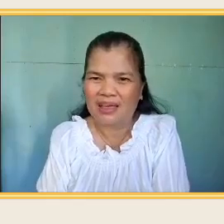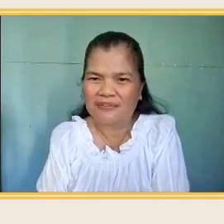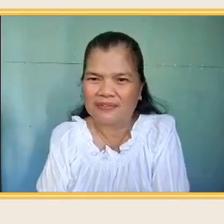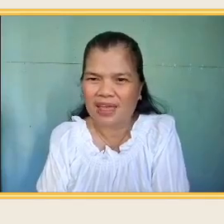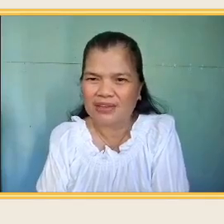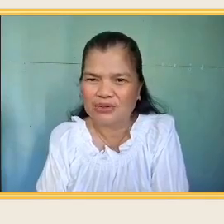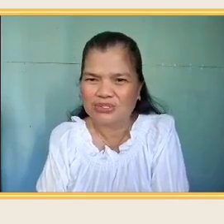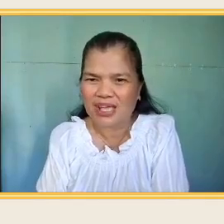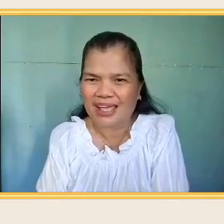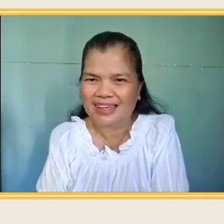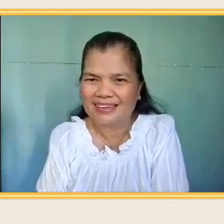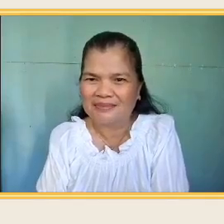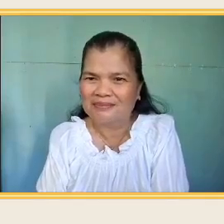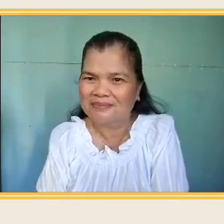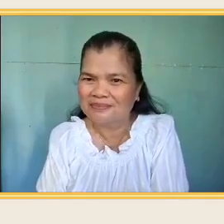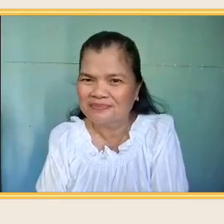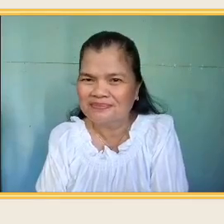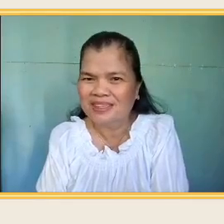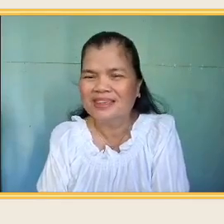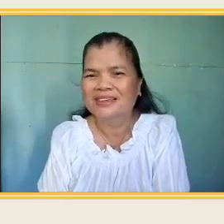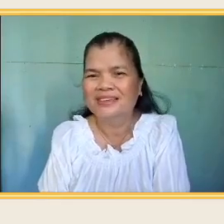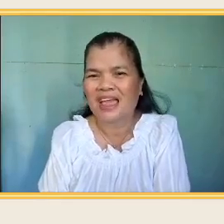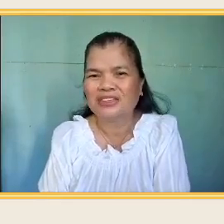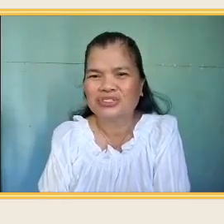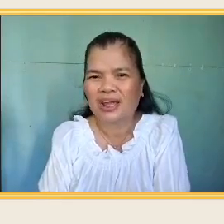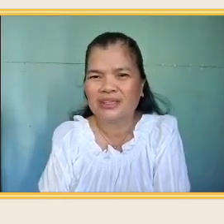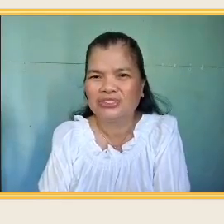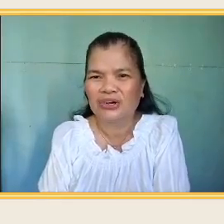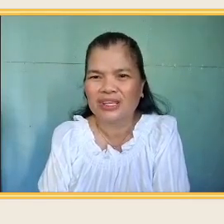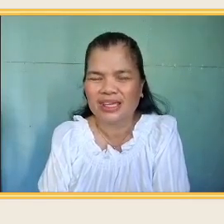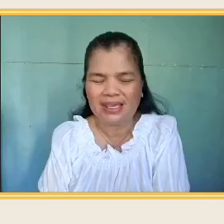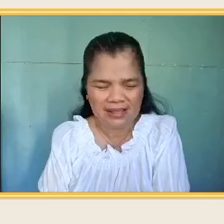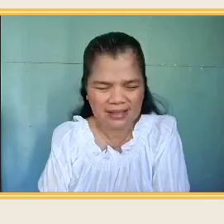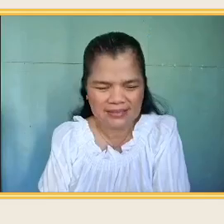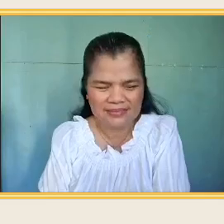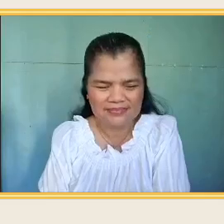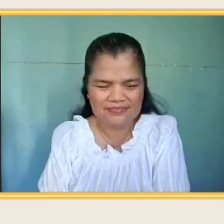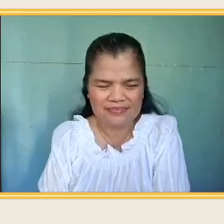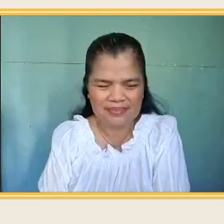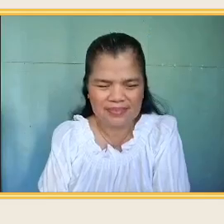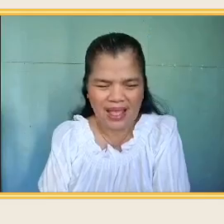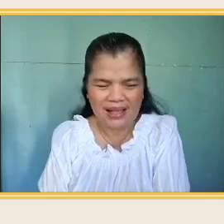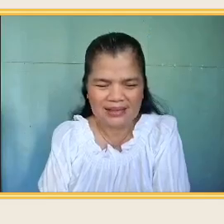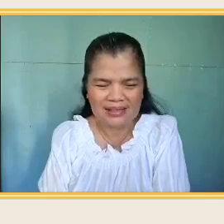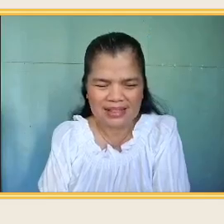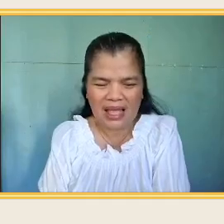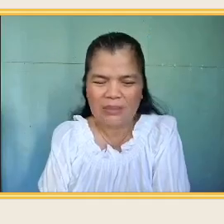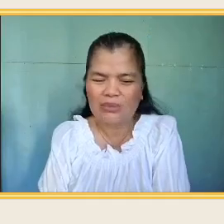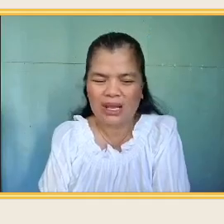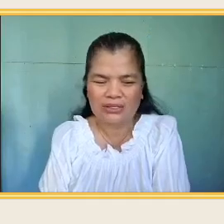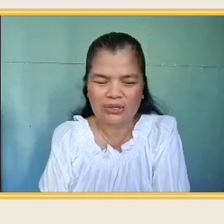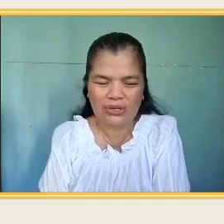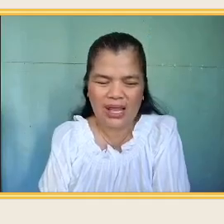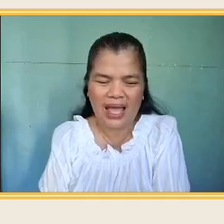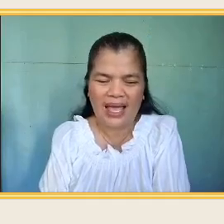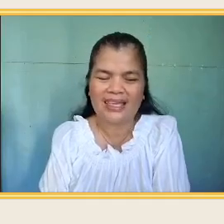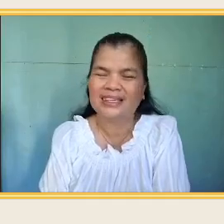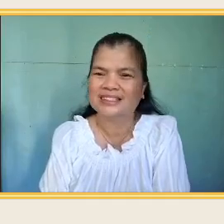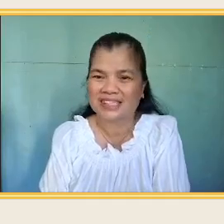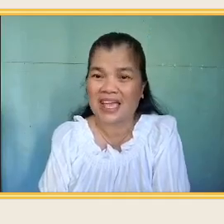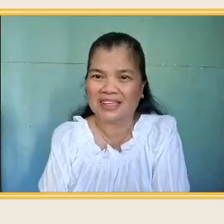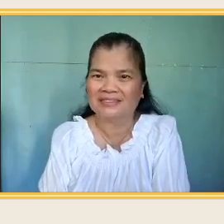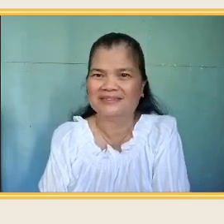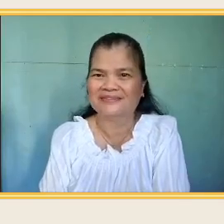I'm deaf. Can you sign? Nice try, Johnny. Ang natama mo lang doon